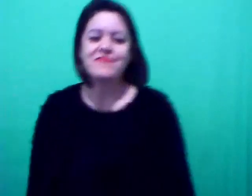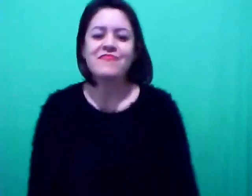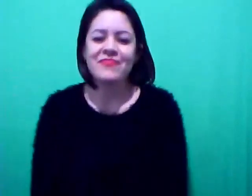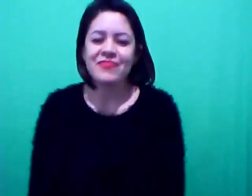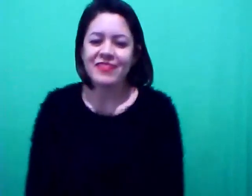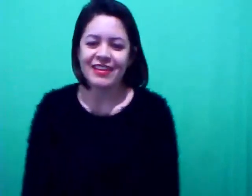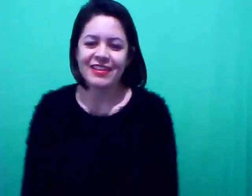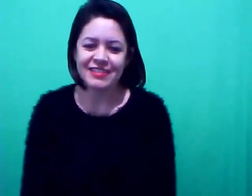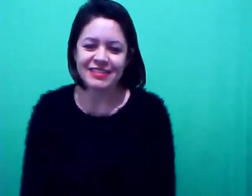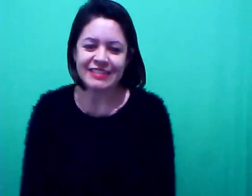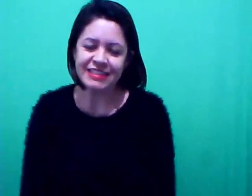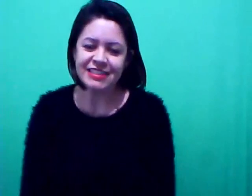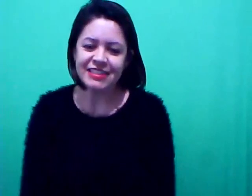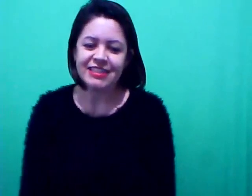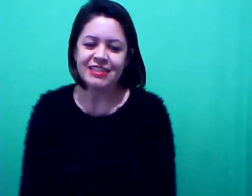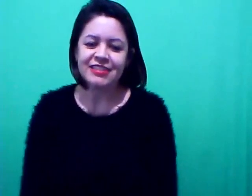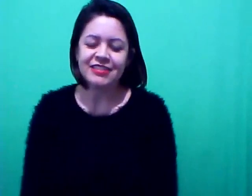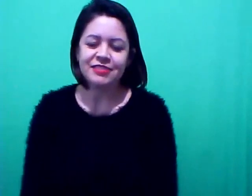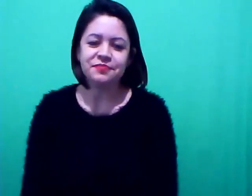para os alunos, para que consigam ter maior sucesso.